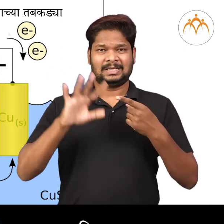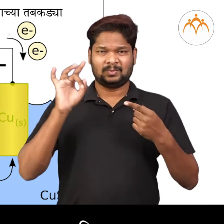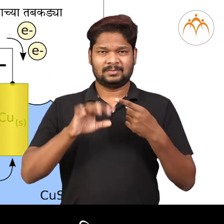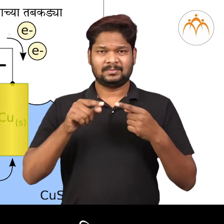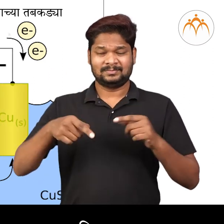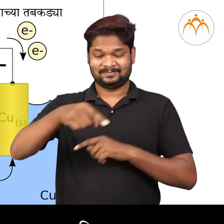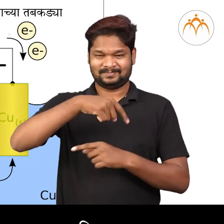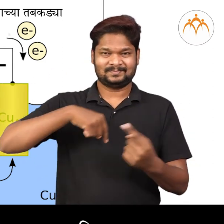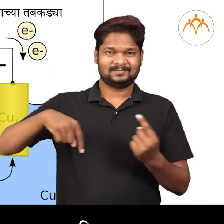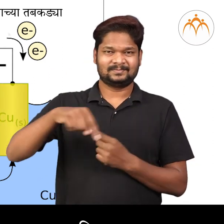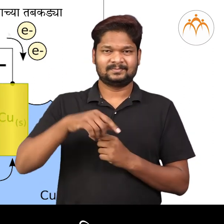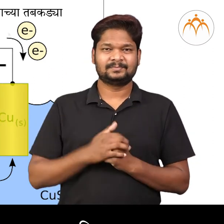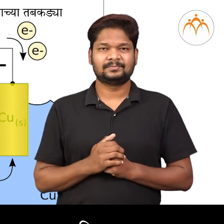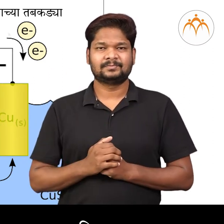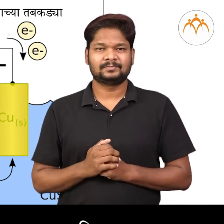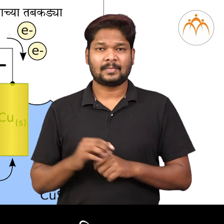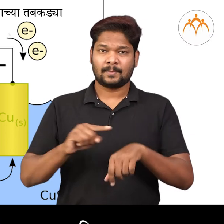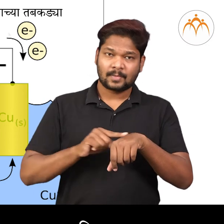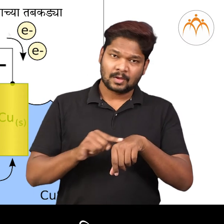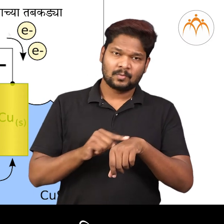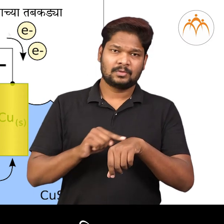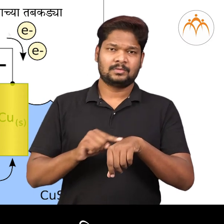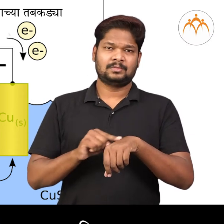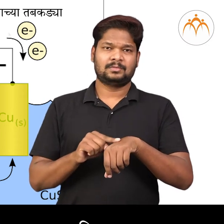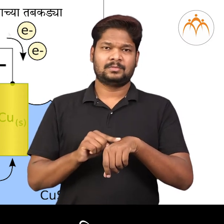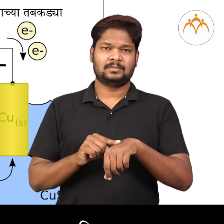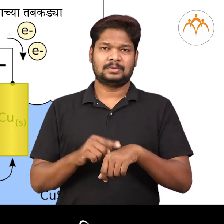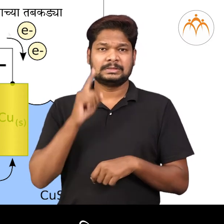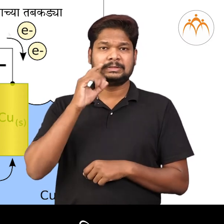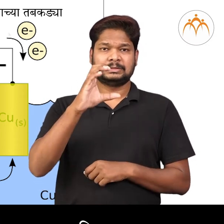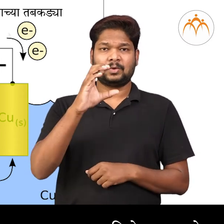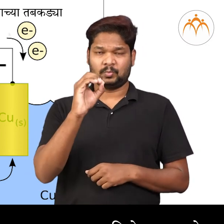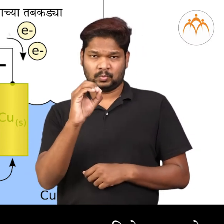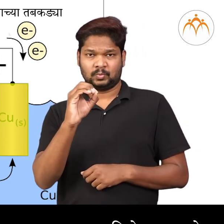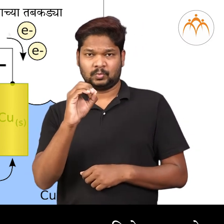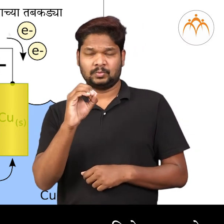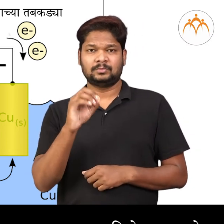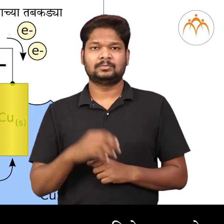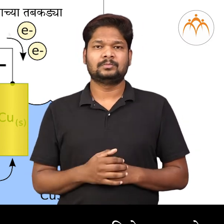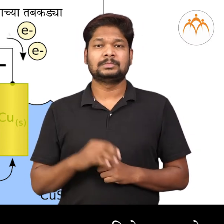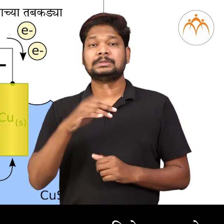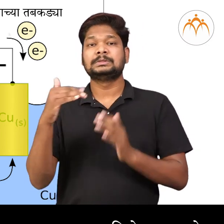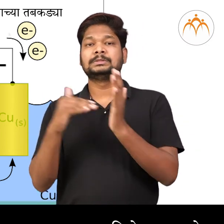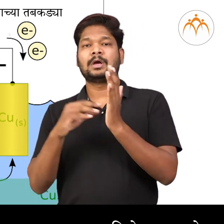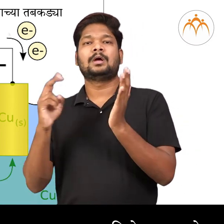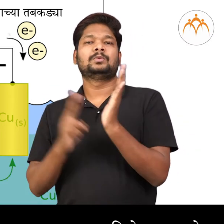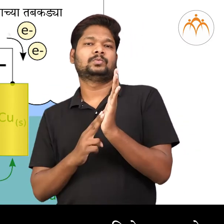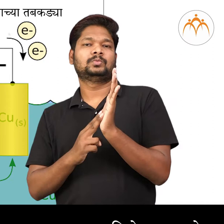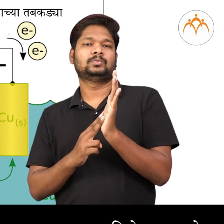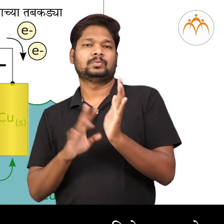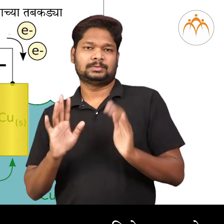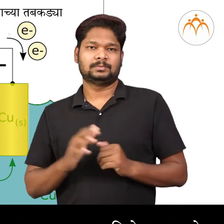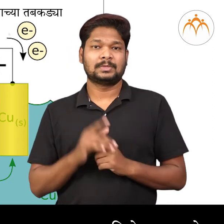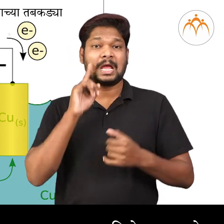बाजूला तांबव्याचा आणि दूसरा वसूला है और जस्ता चार टपक रहा पानी